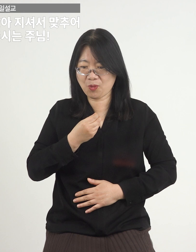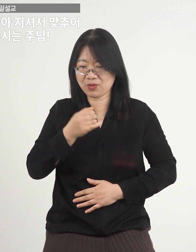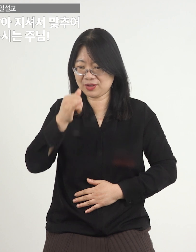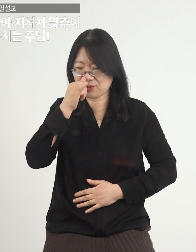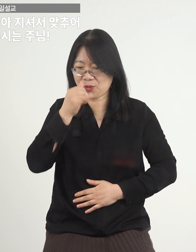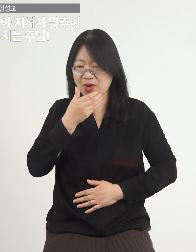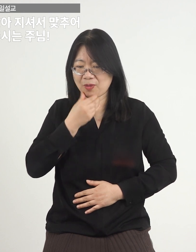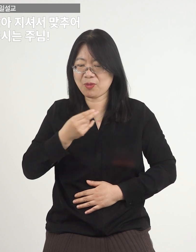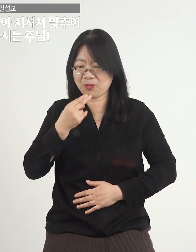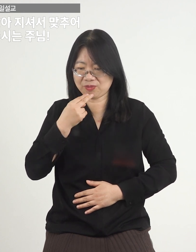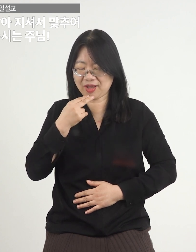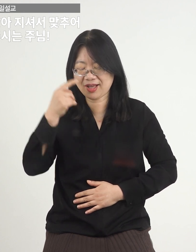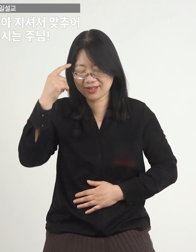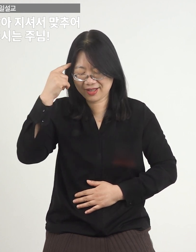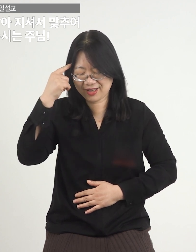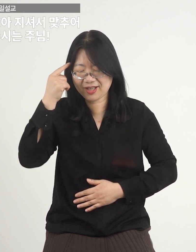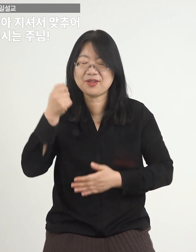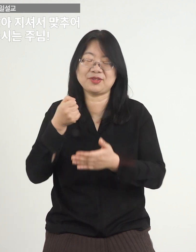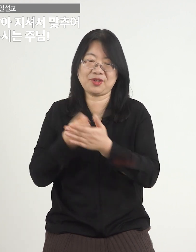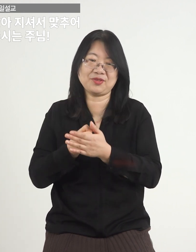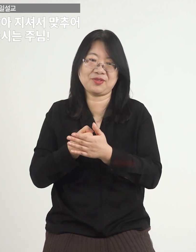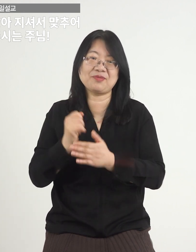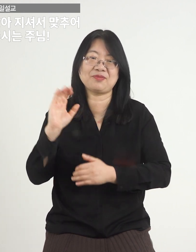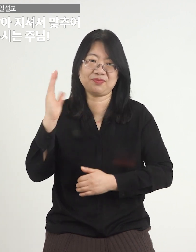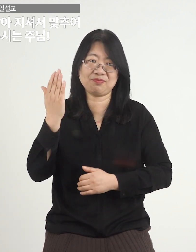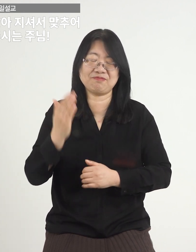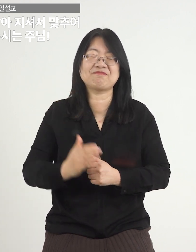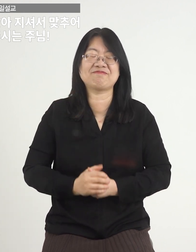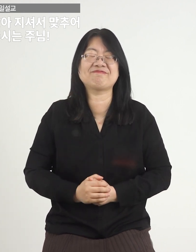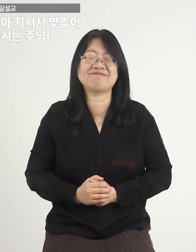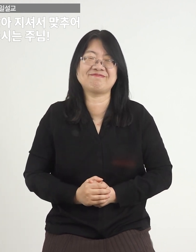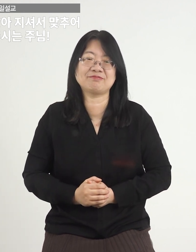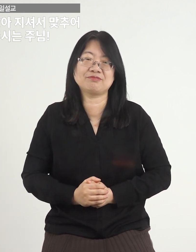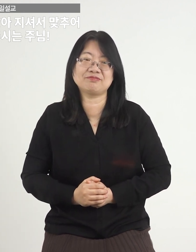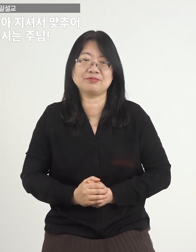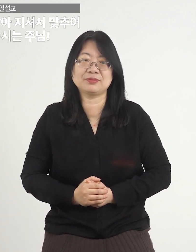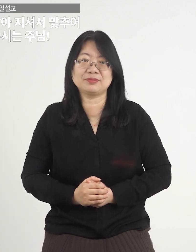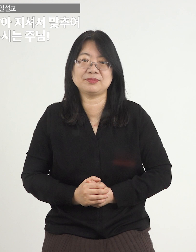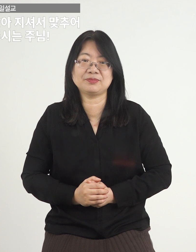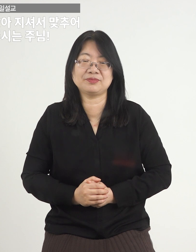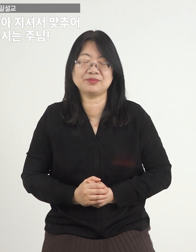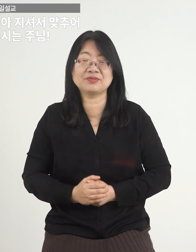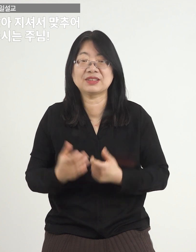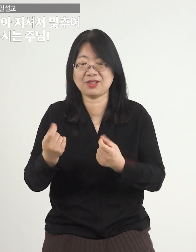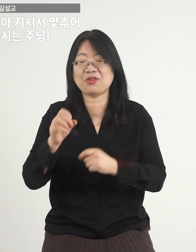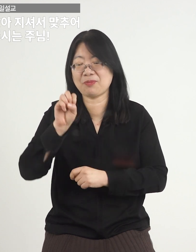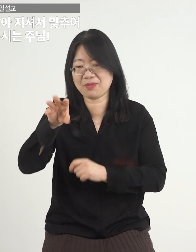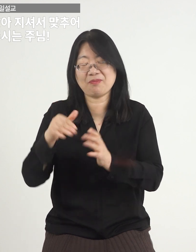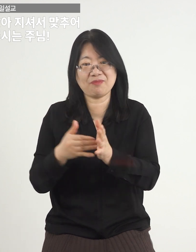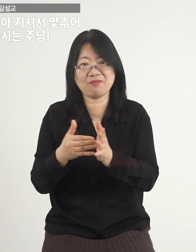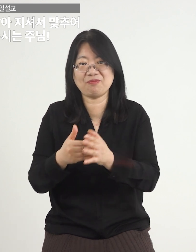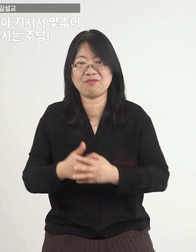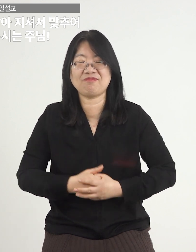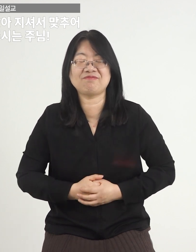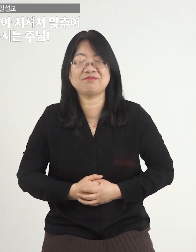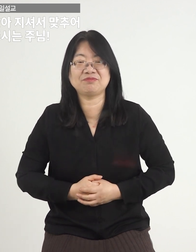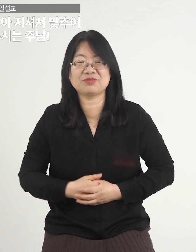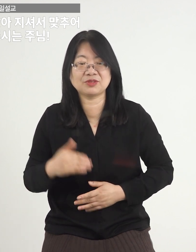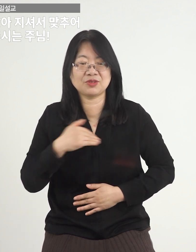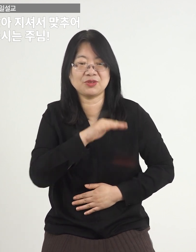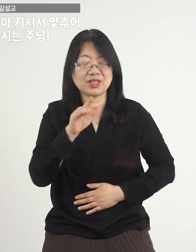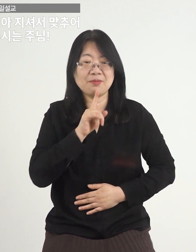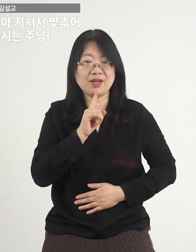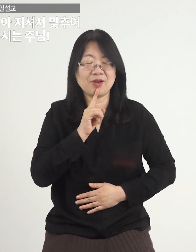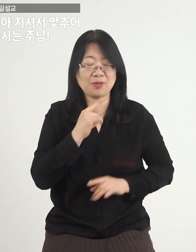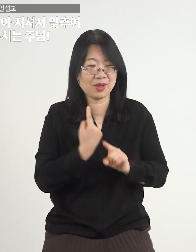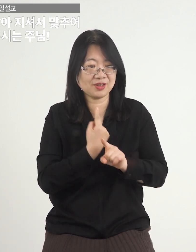사람의 인생을 가름하는 행복의 조건이라고 생각을 합니다. 이걸 우리